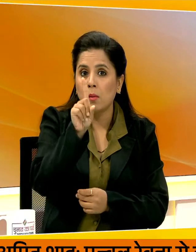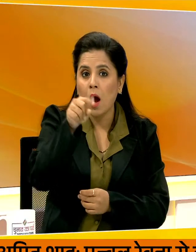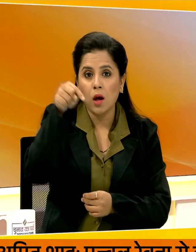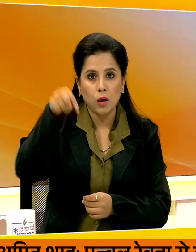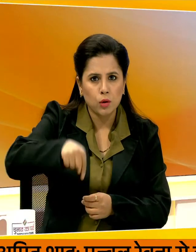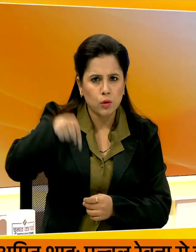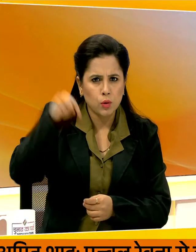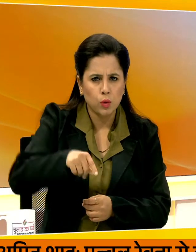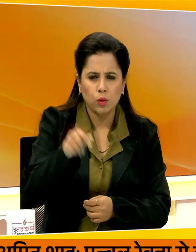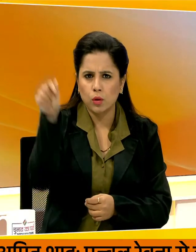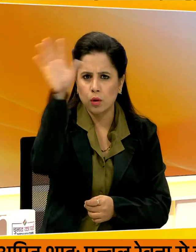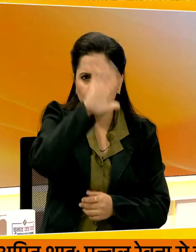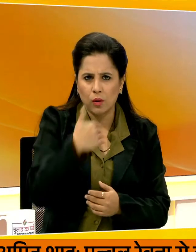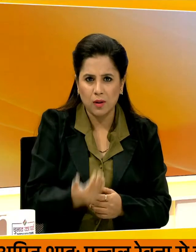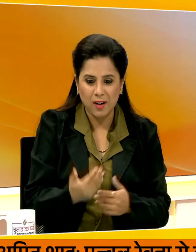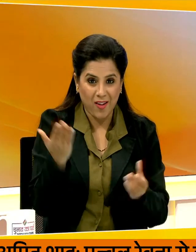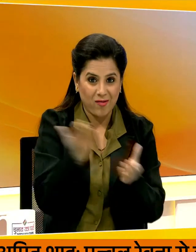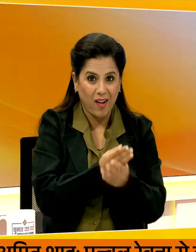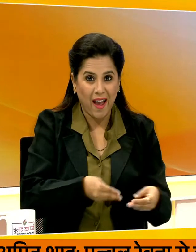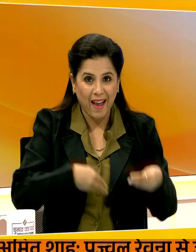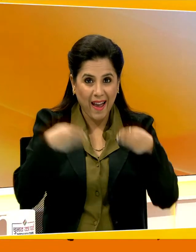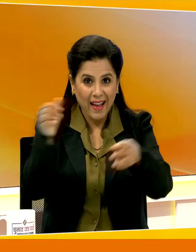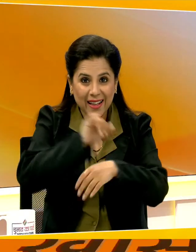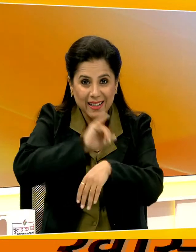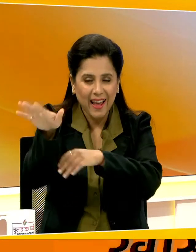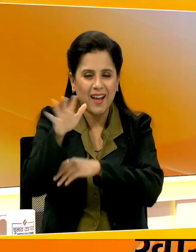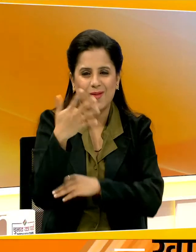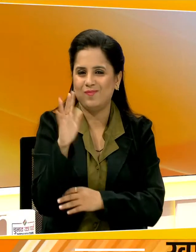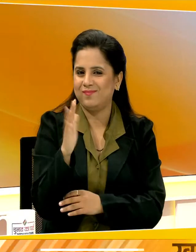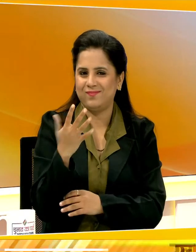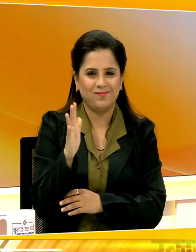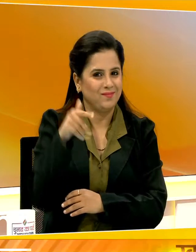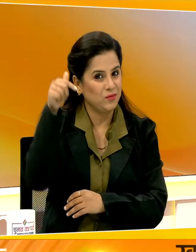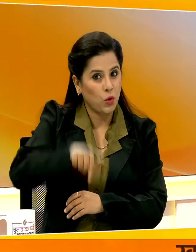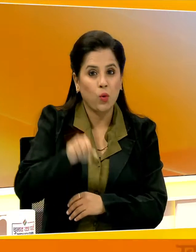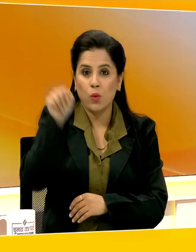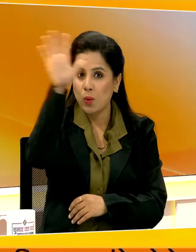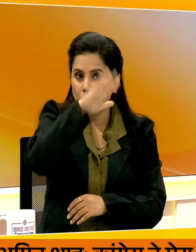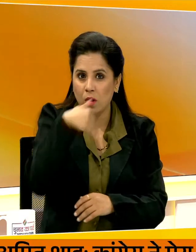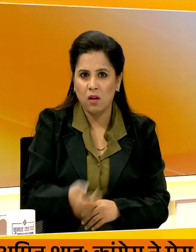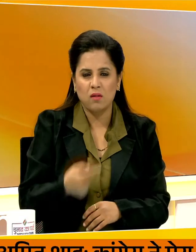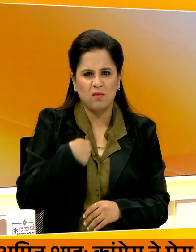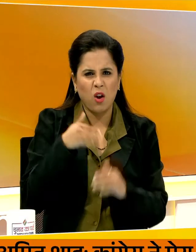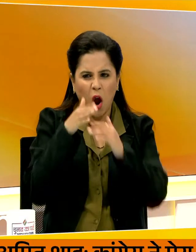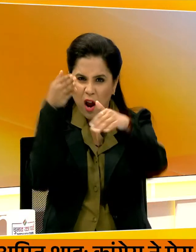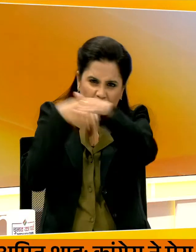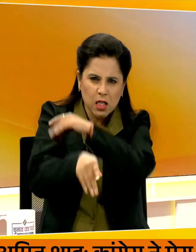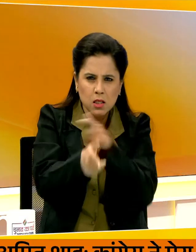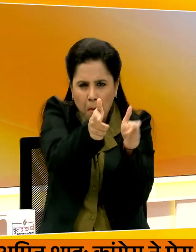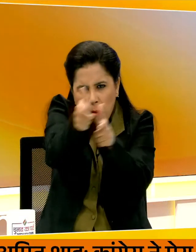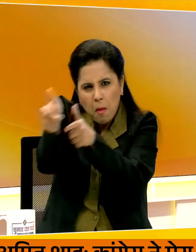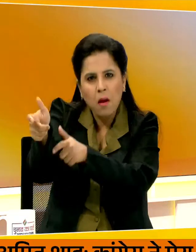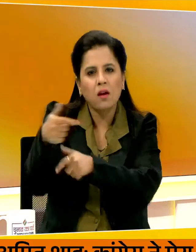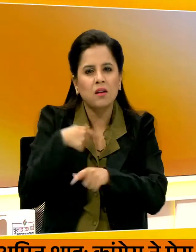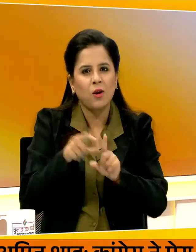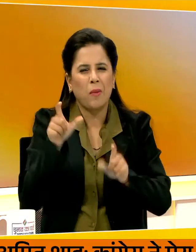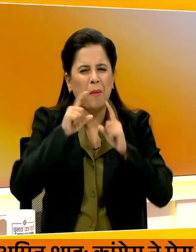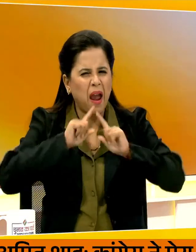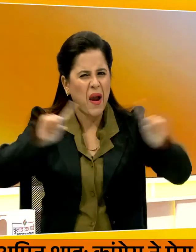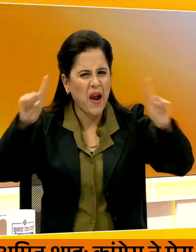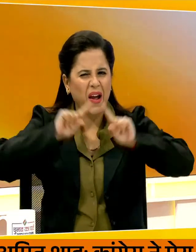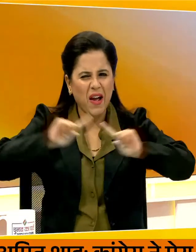आज भारत डोजियर नहीं भेजता है, आज भारत घर में घुस करके मारता है।